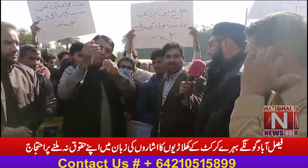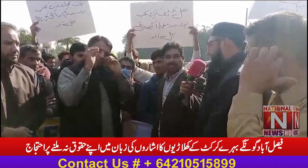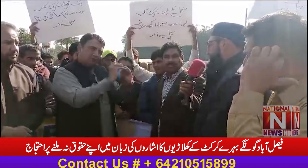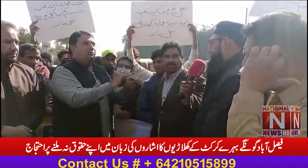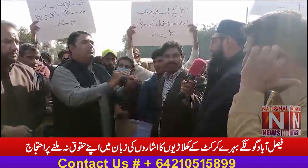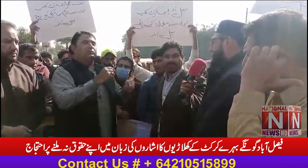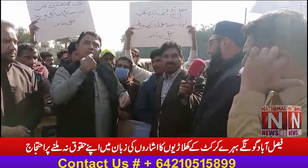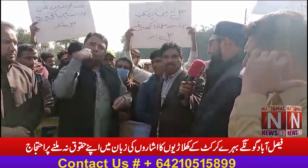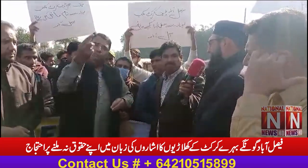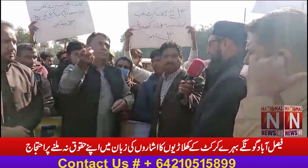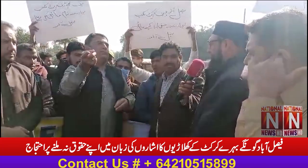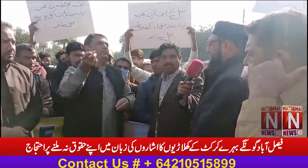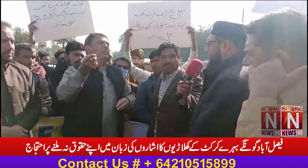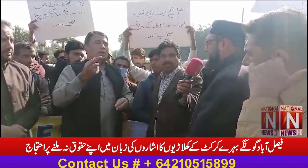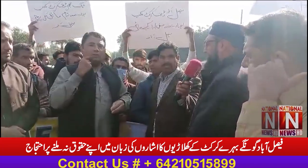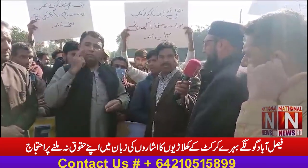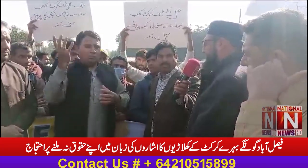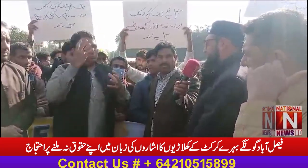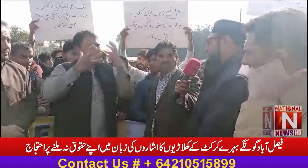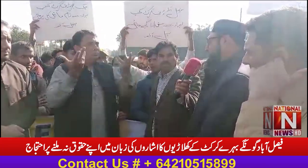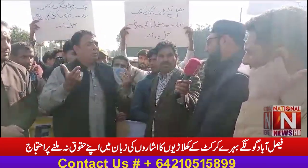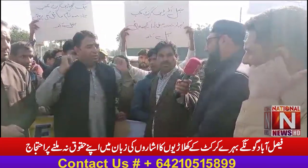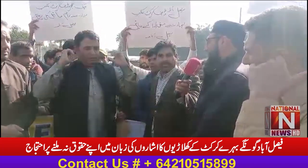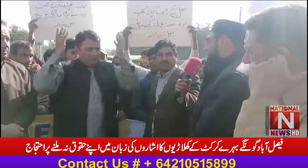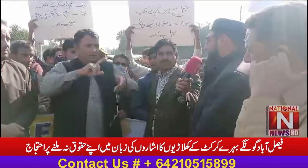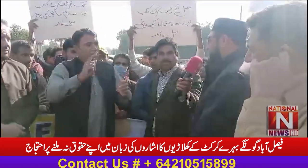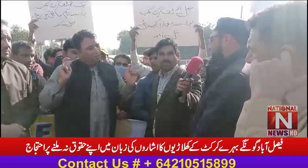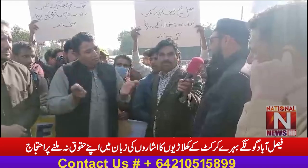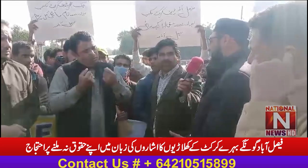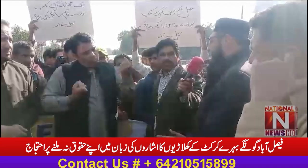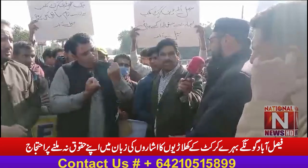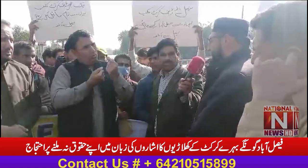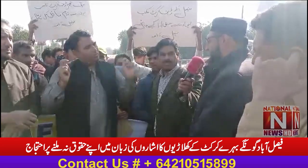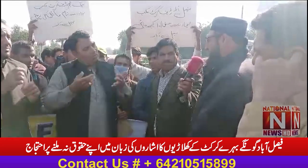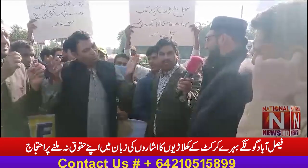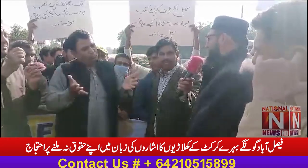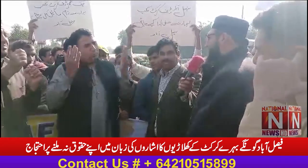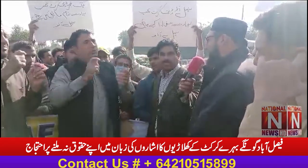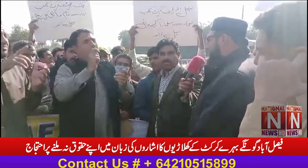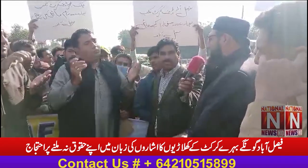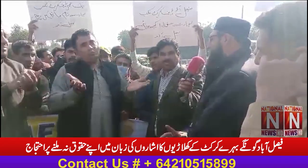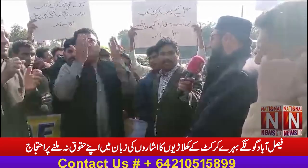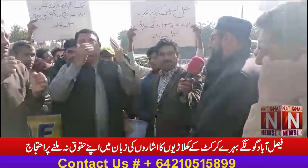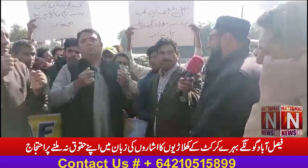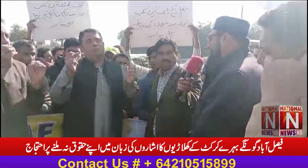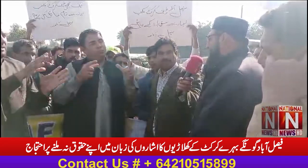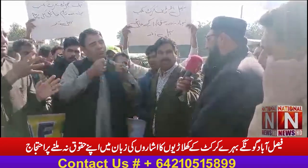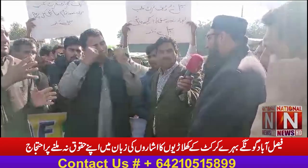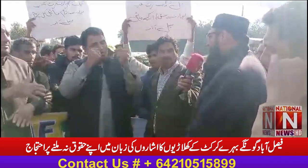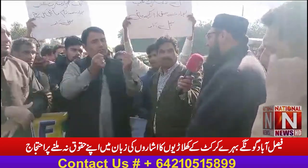को कि अंप मैं कि को आएक हूँ ही